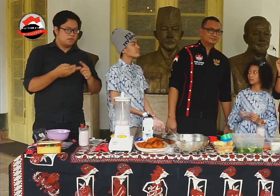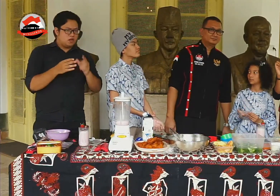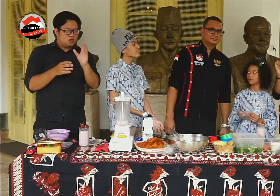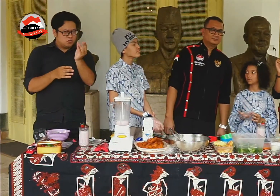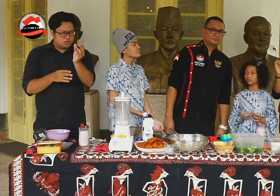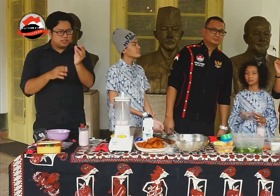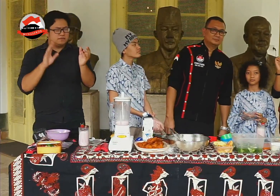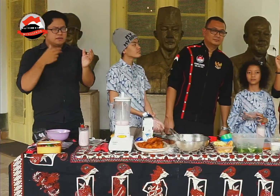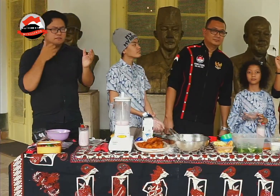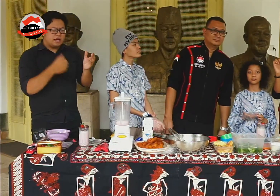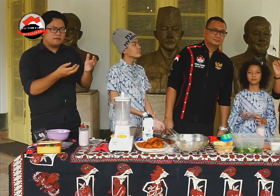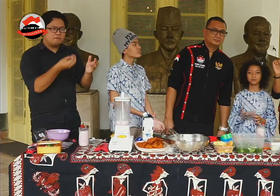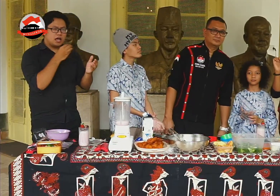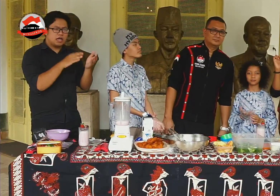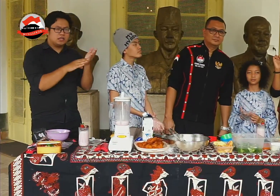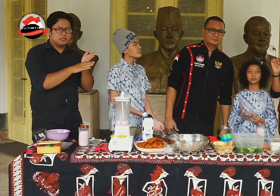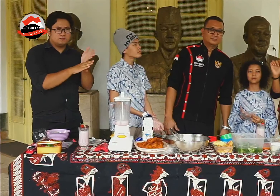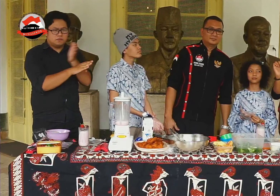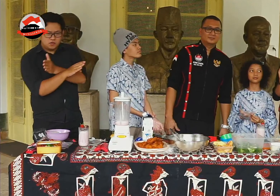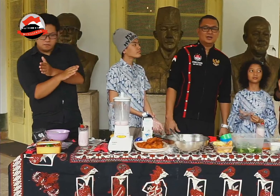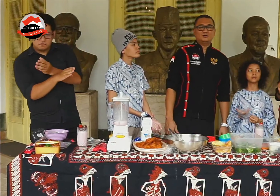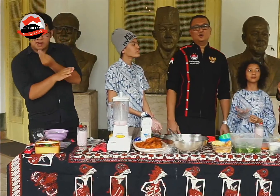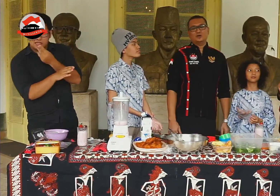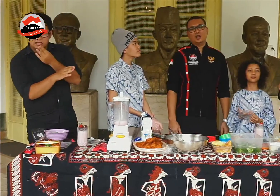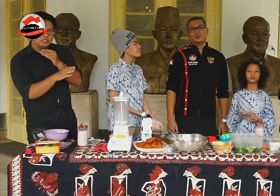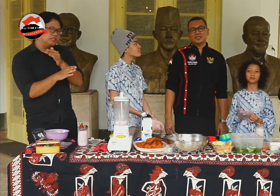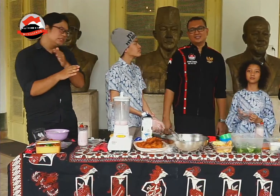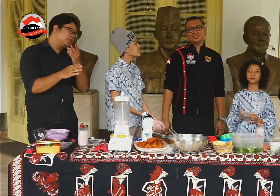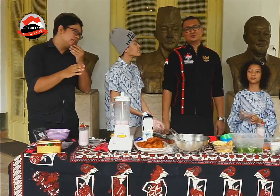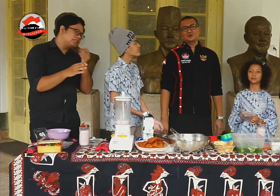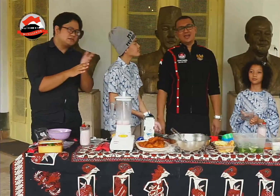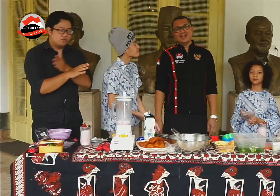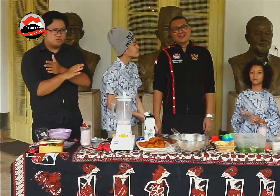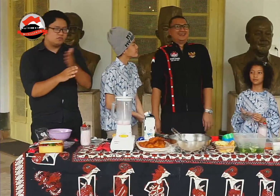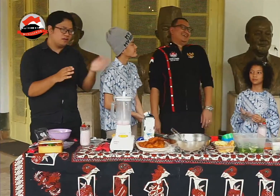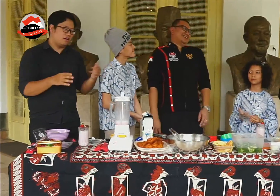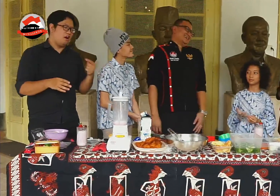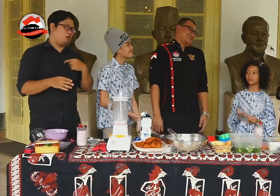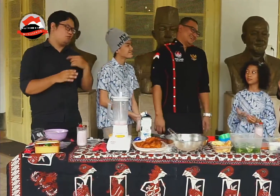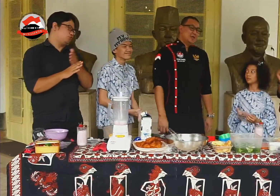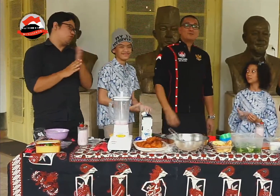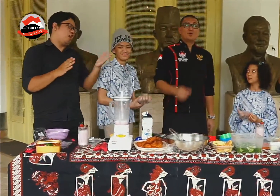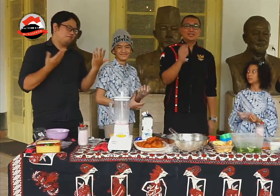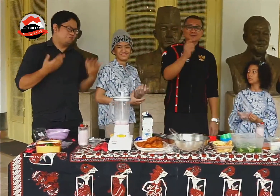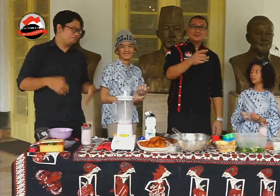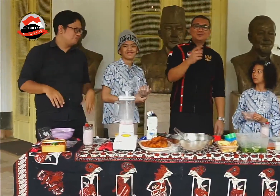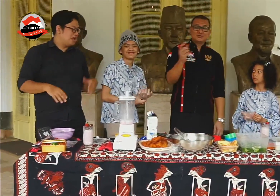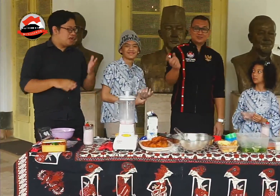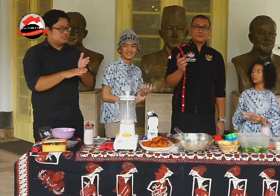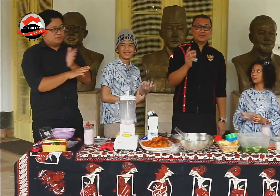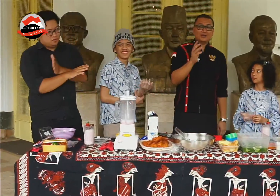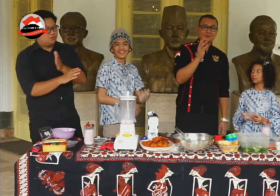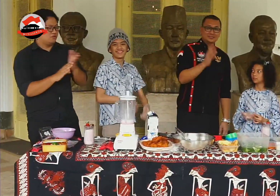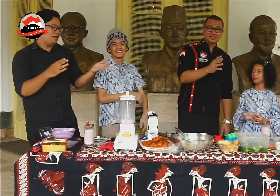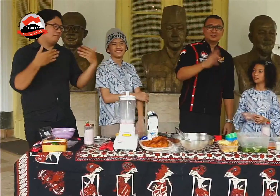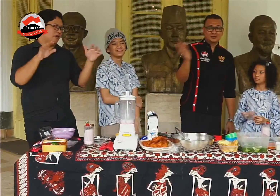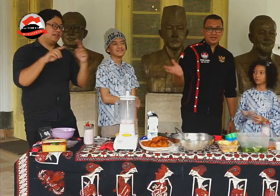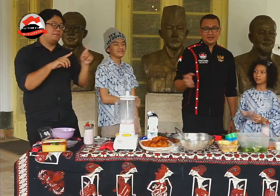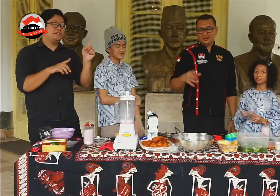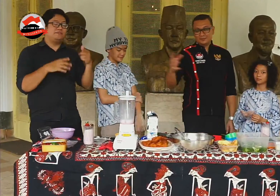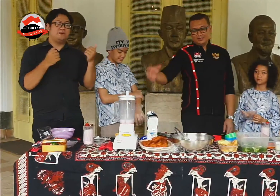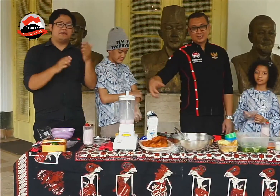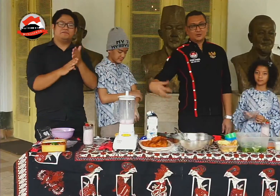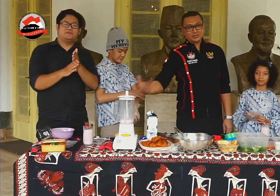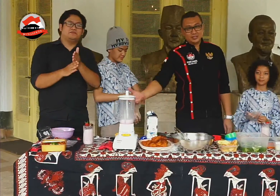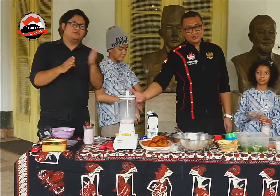lebih baik dimakan sebelum makan nasi atau sesudah? Aduh, kalau saya sih sesudah ya. Boleh sebelum, boleh sesudah. Tapi kalau bisa sesudah,